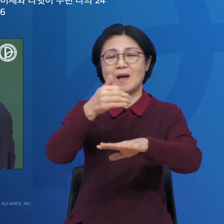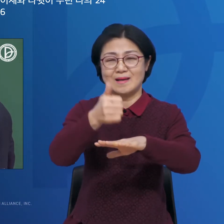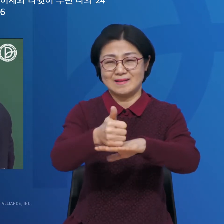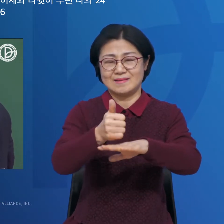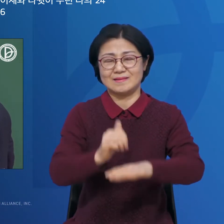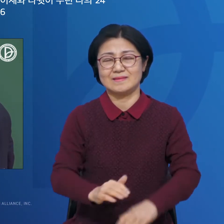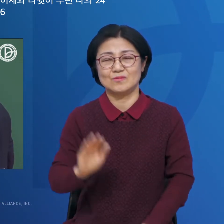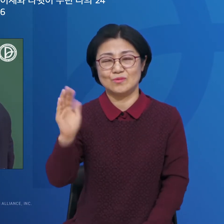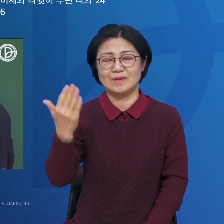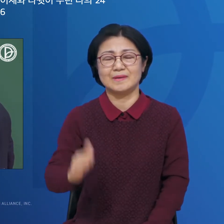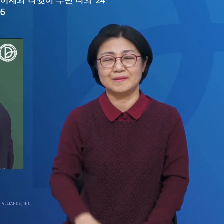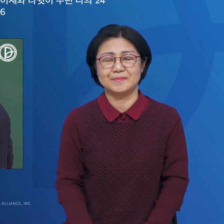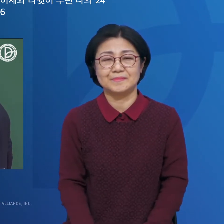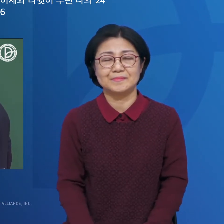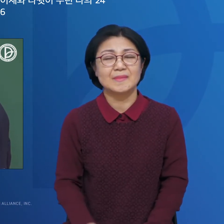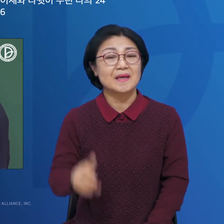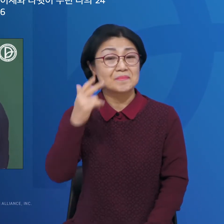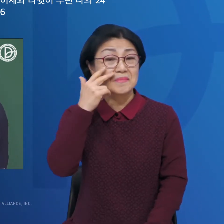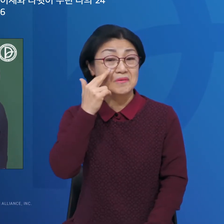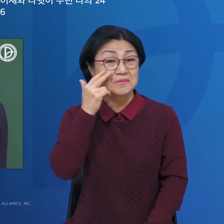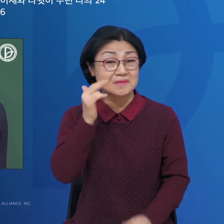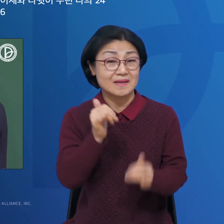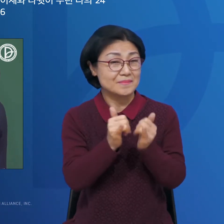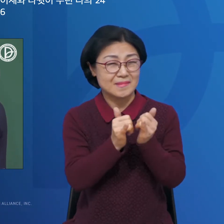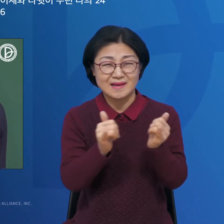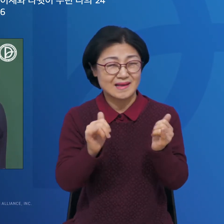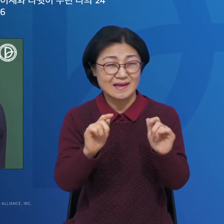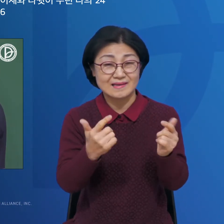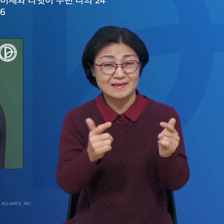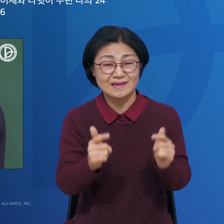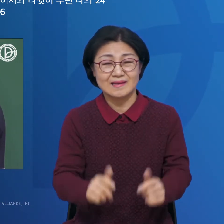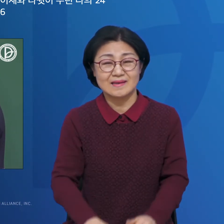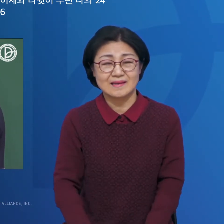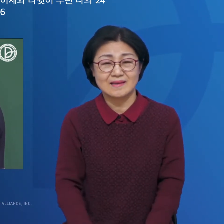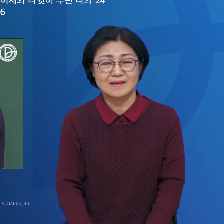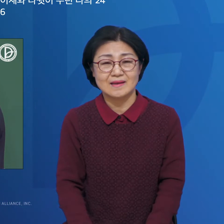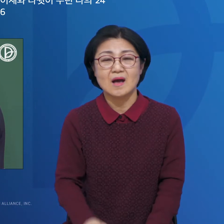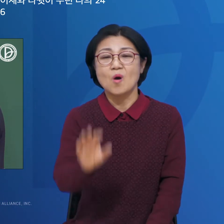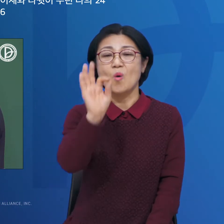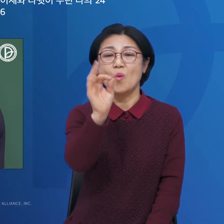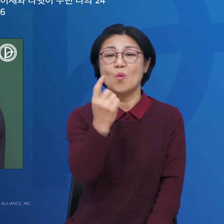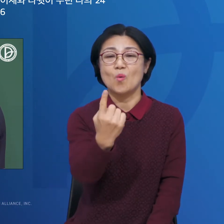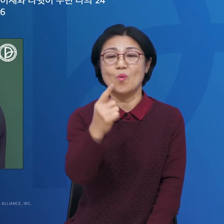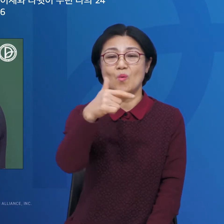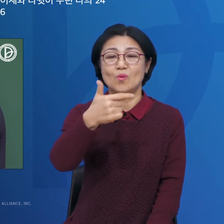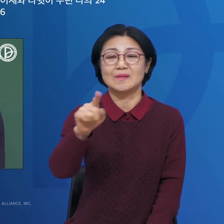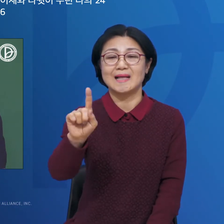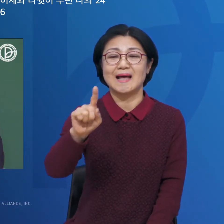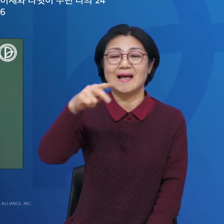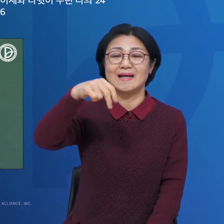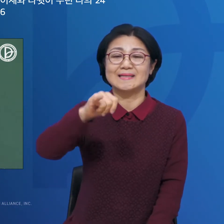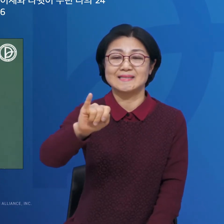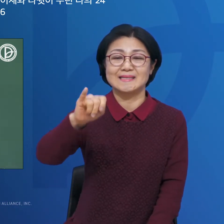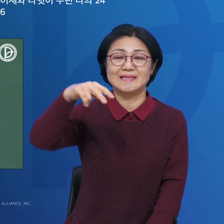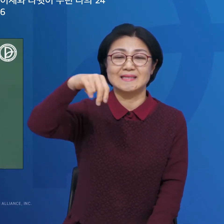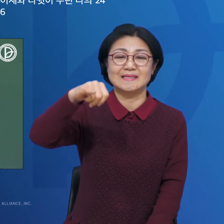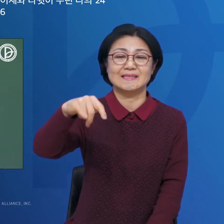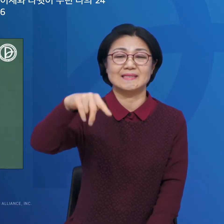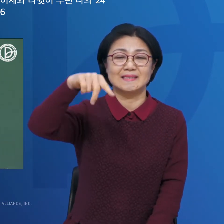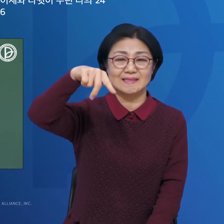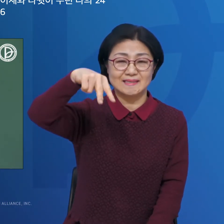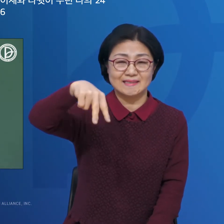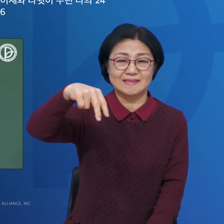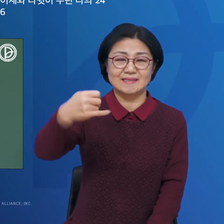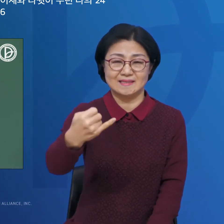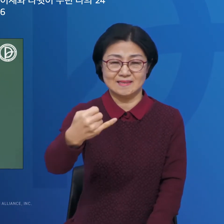뭐 이런 사람도 아니지만은요, 원래 그 사람 이름 알잖아요. 오나시스입니다. And so he's not even a Native American. We see that his name